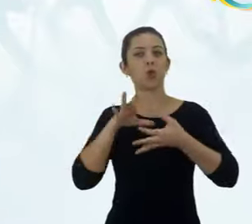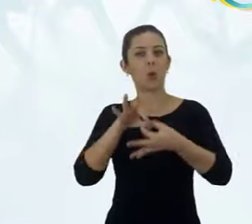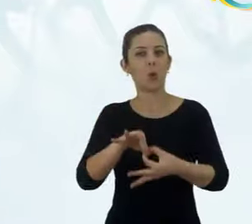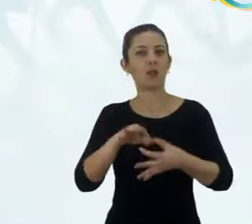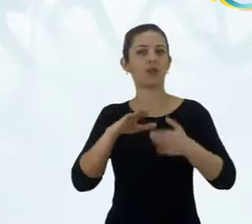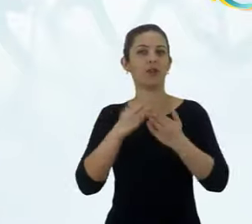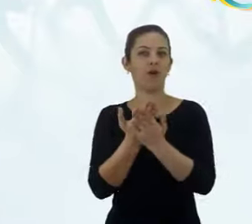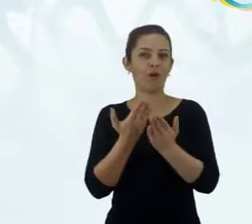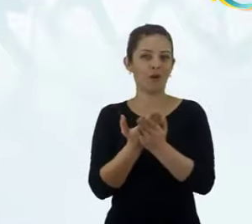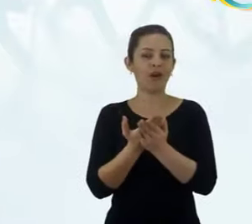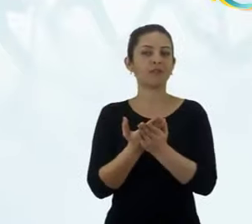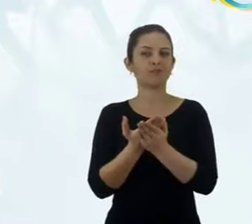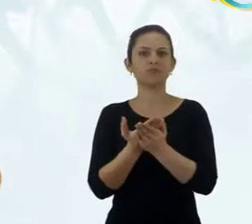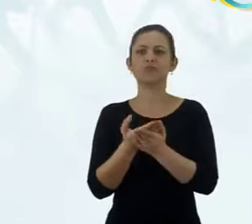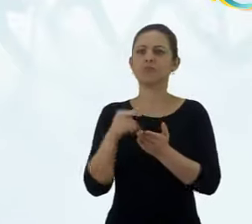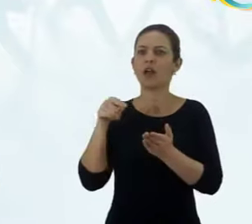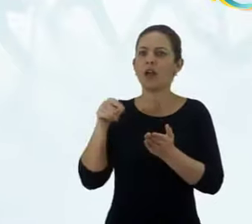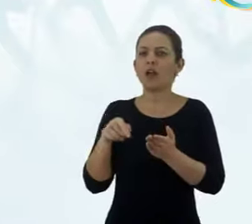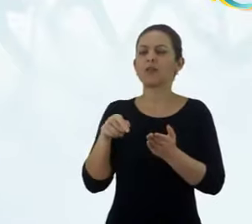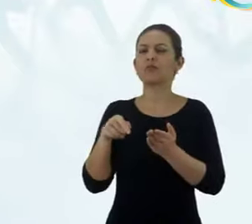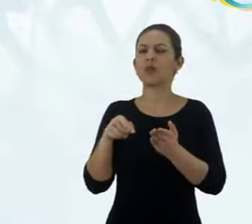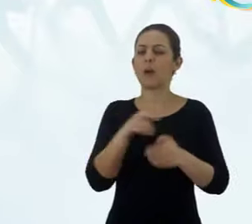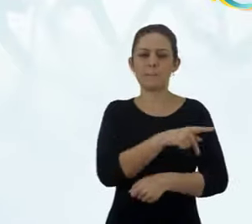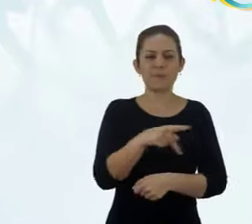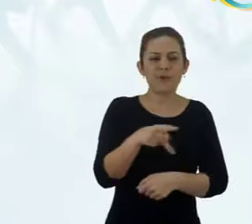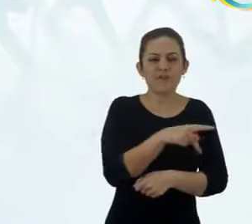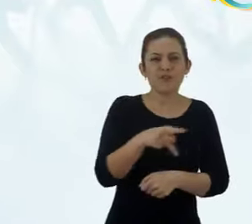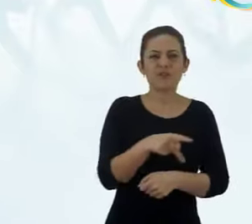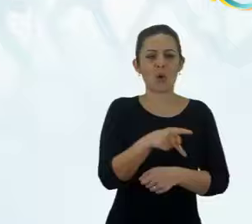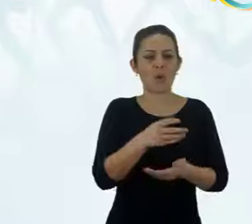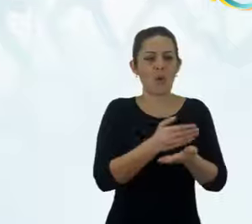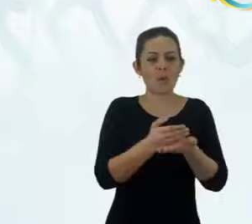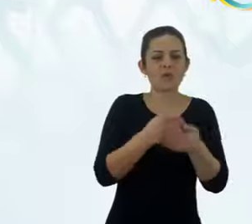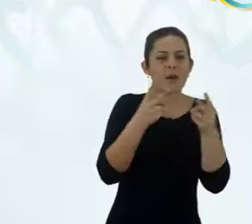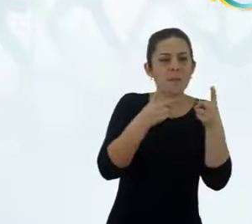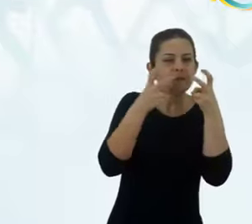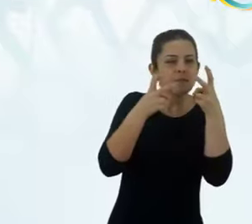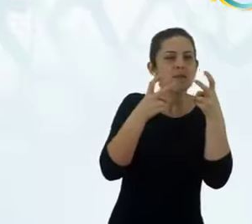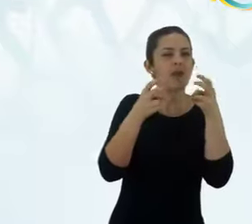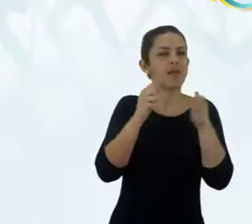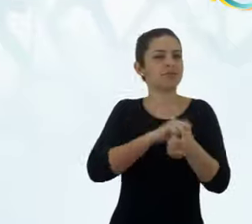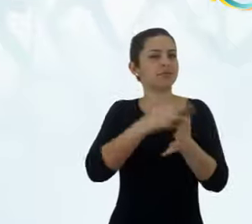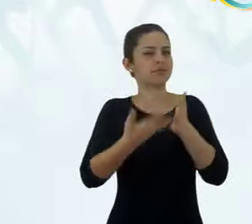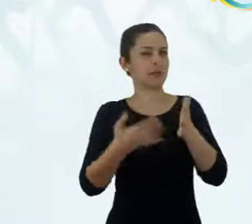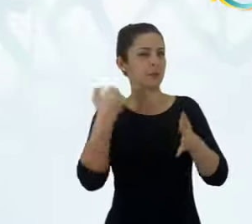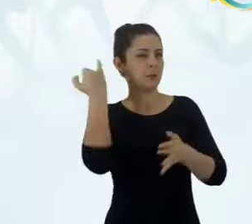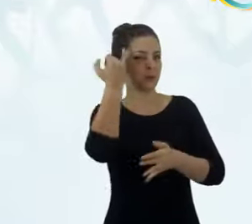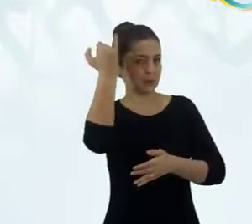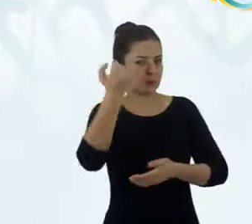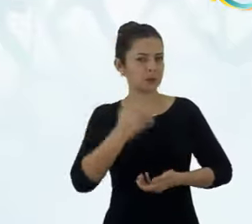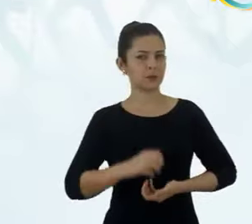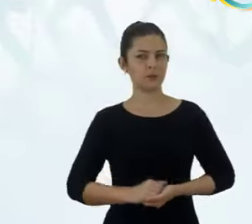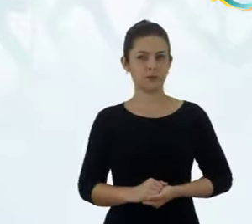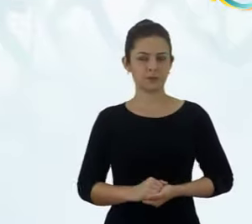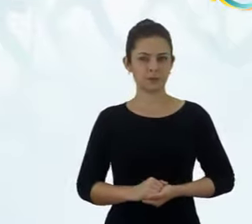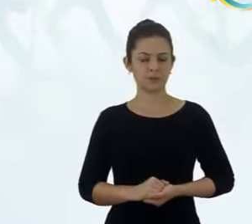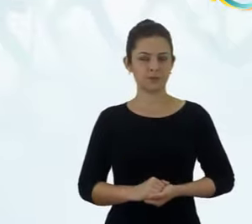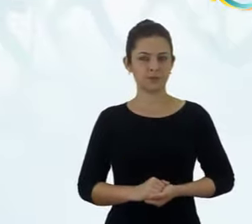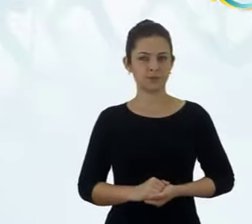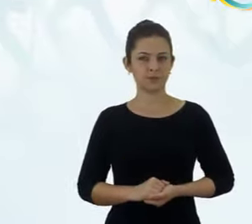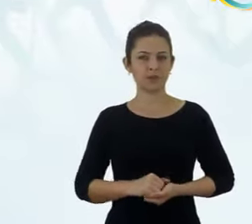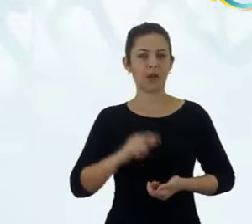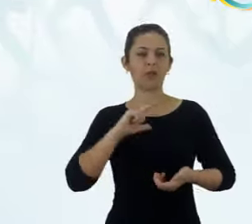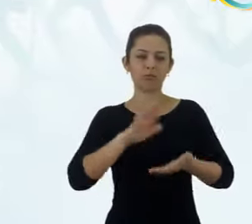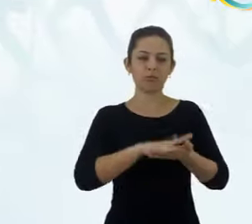parte desse contexto escolar. Por que é esse do professor começar a enxergar a importância da Libras é importante?